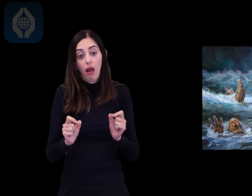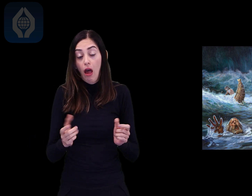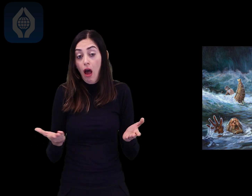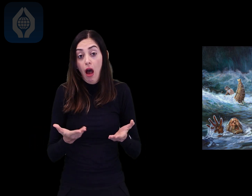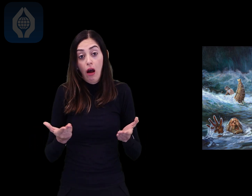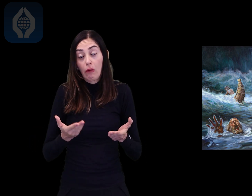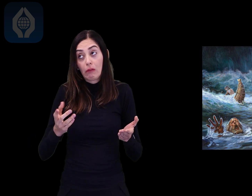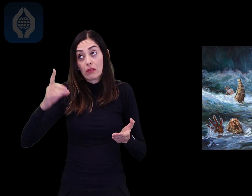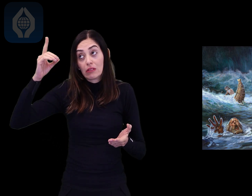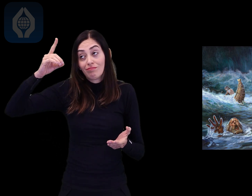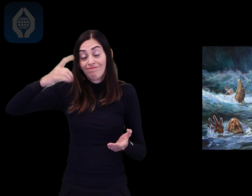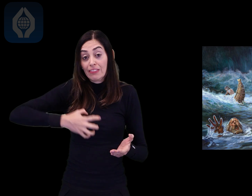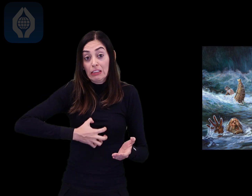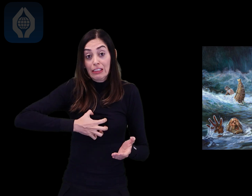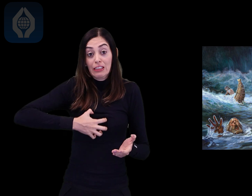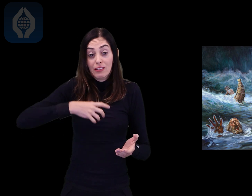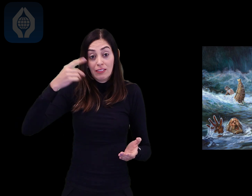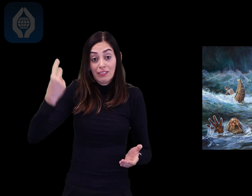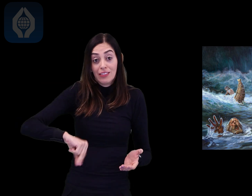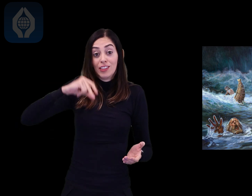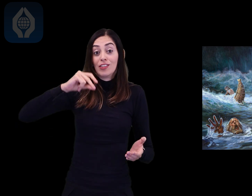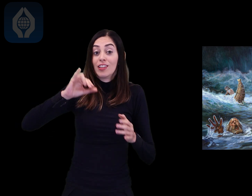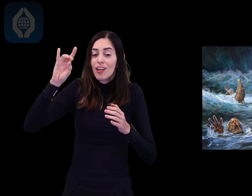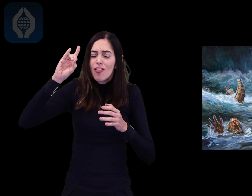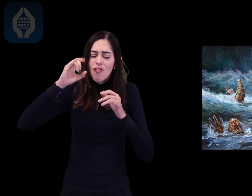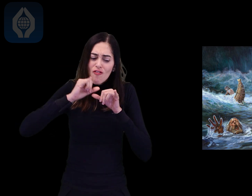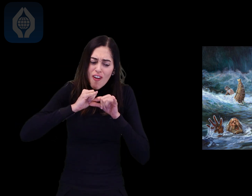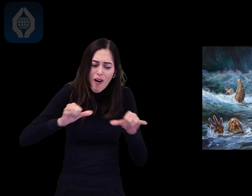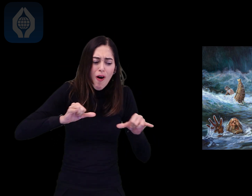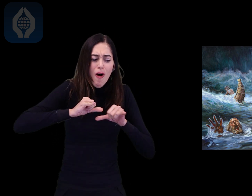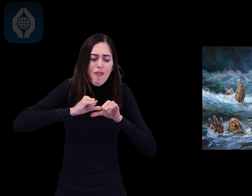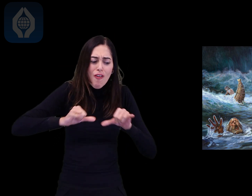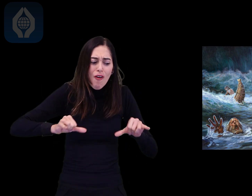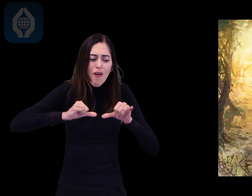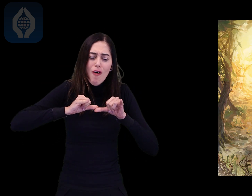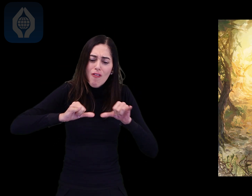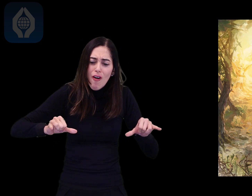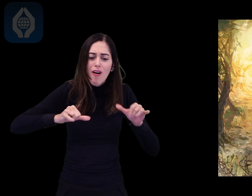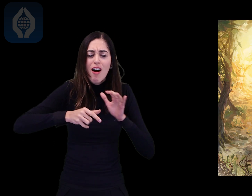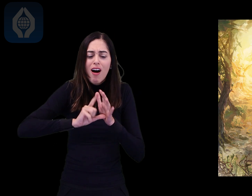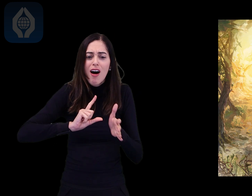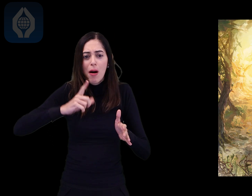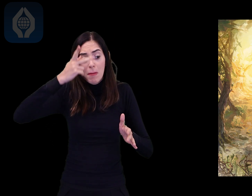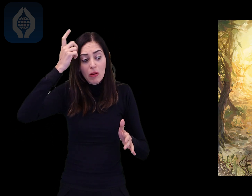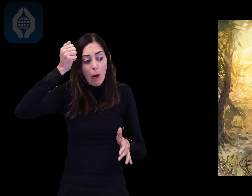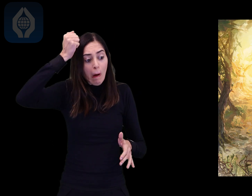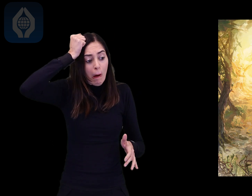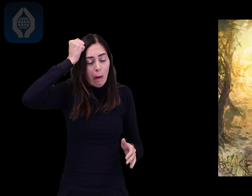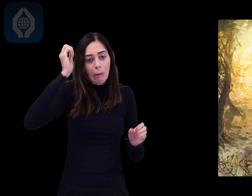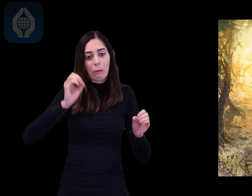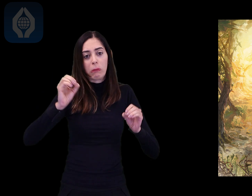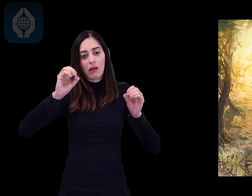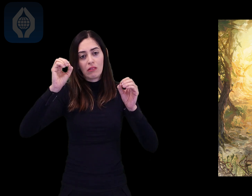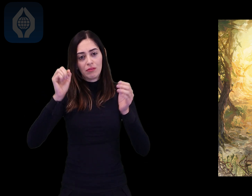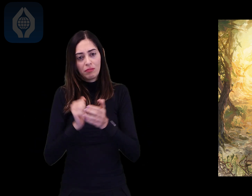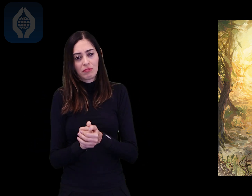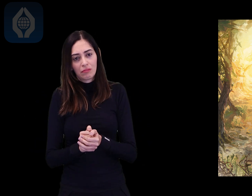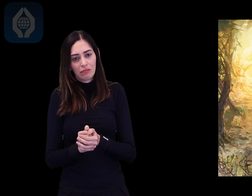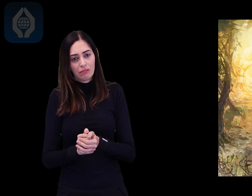de Deus porque ele os havia deixado de fora. Compare. Quando Deus expulsou Adão e Eva do